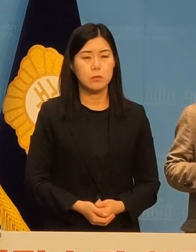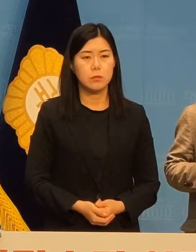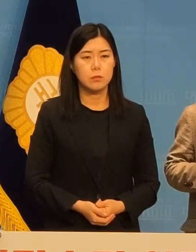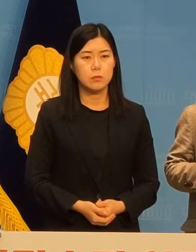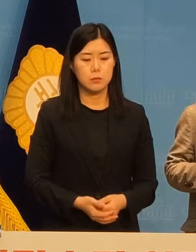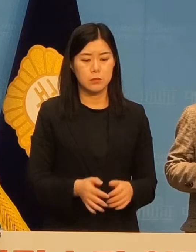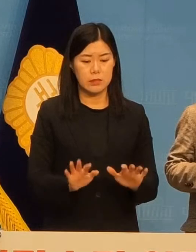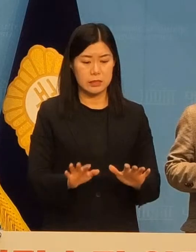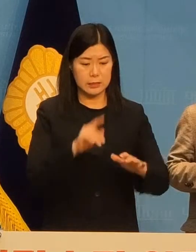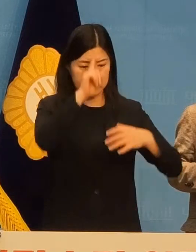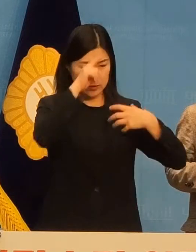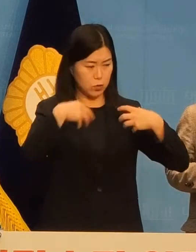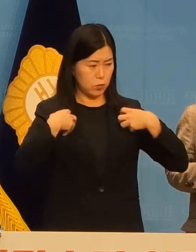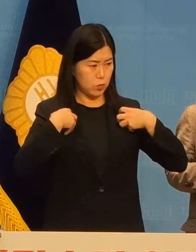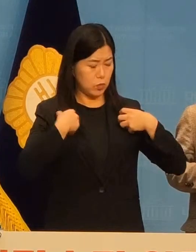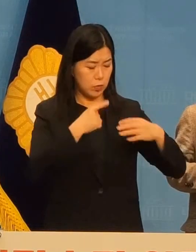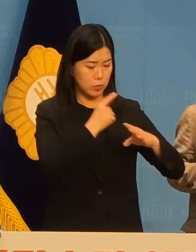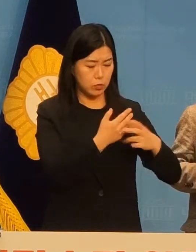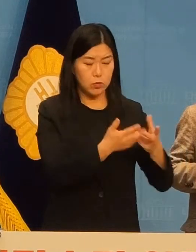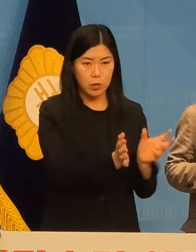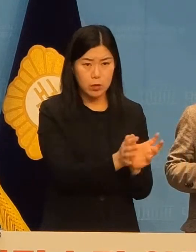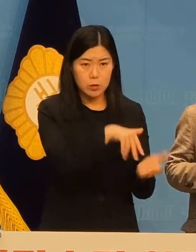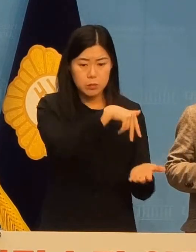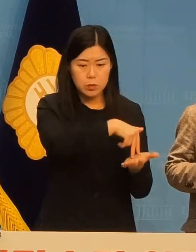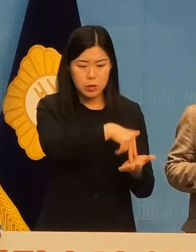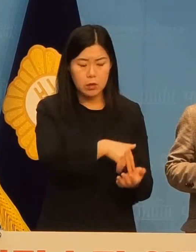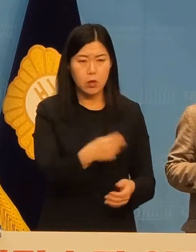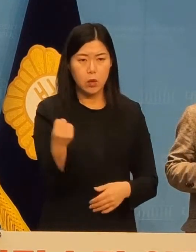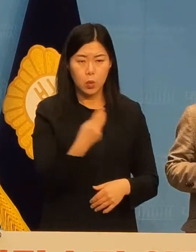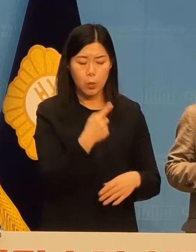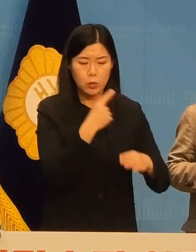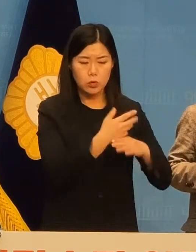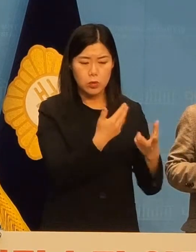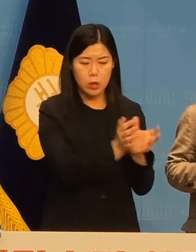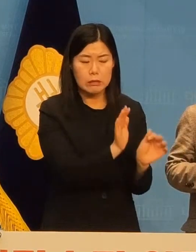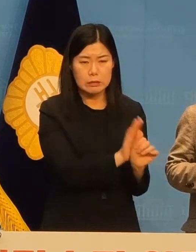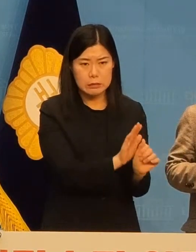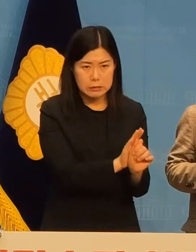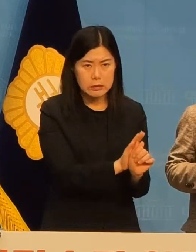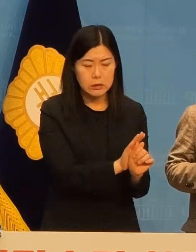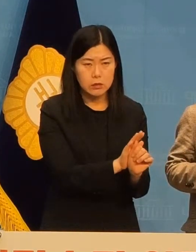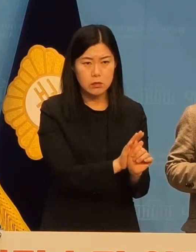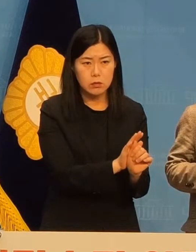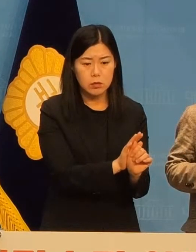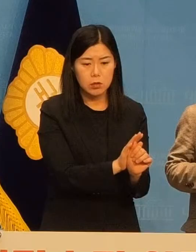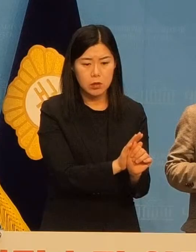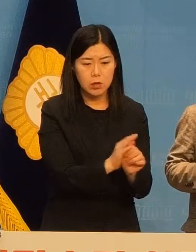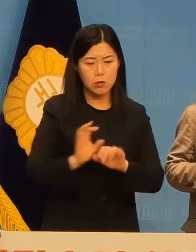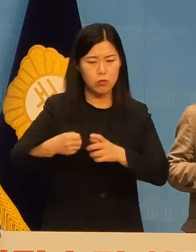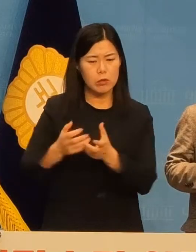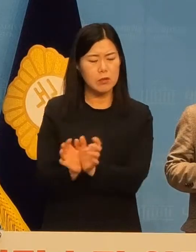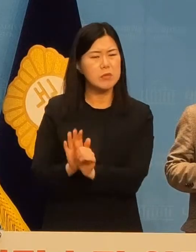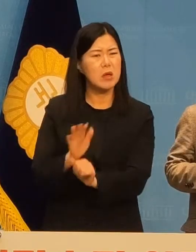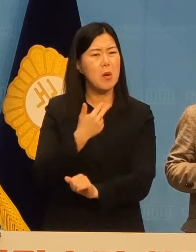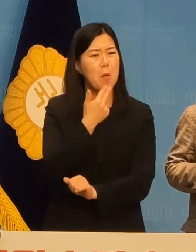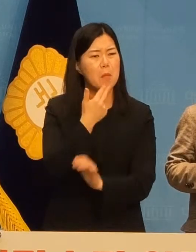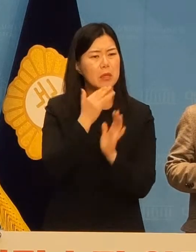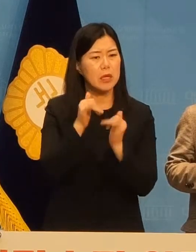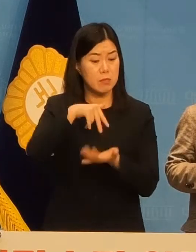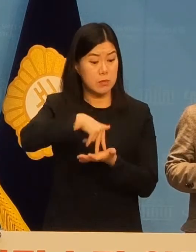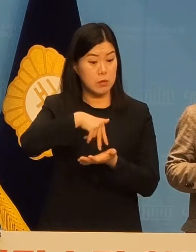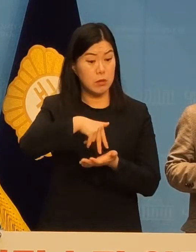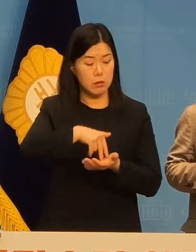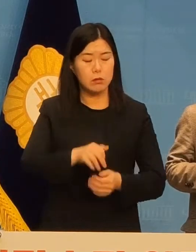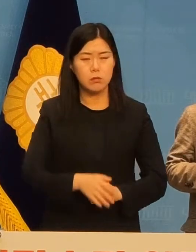결코 정부 여당 입장에서도 여당을 지지하고 국민의 힘을 지지하지 않는 사람